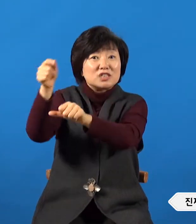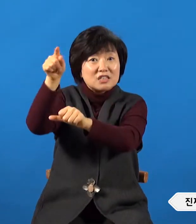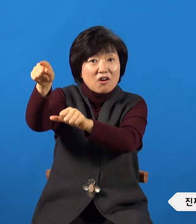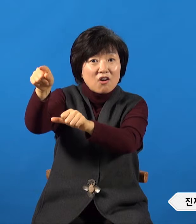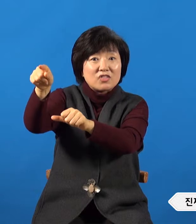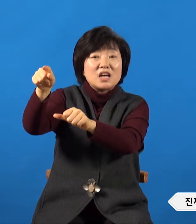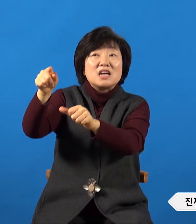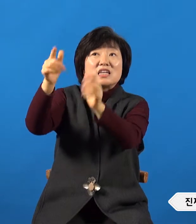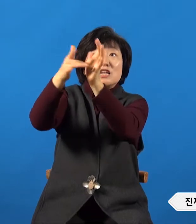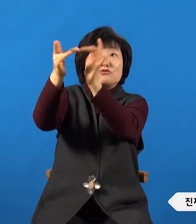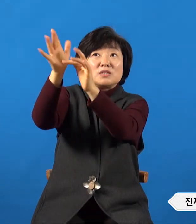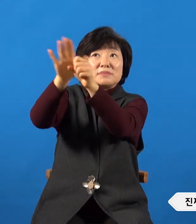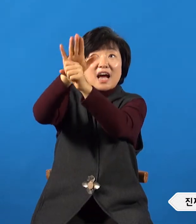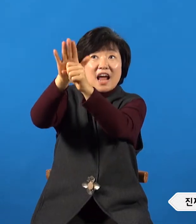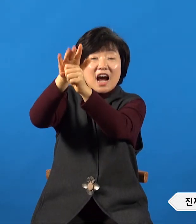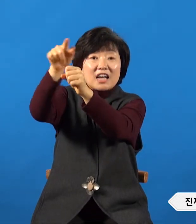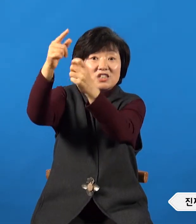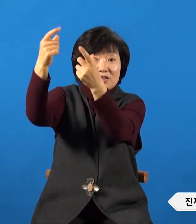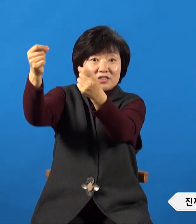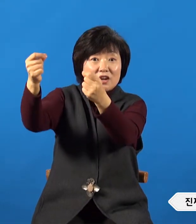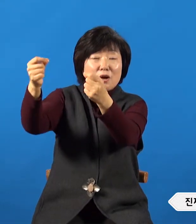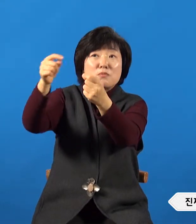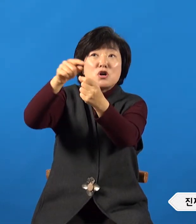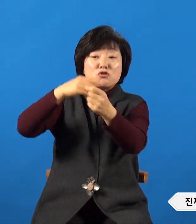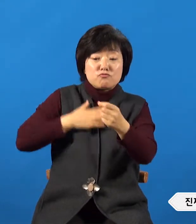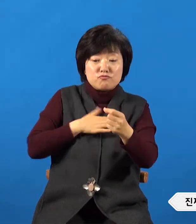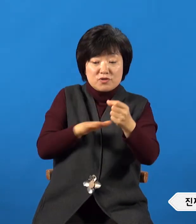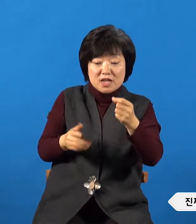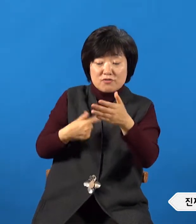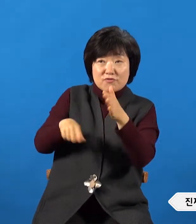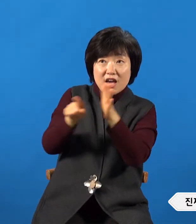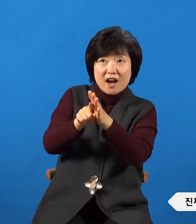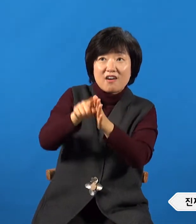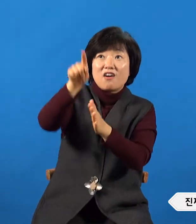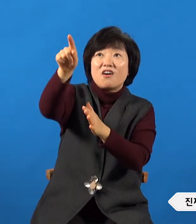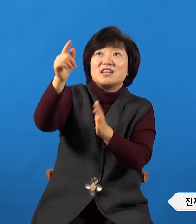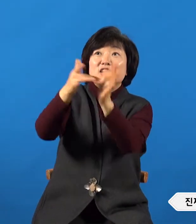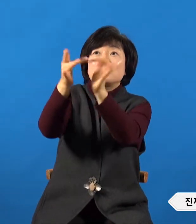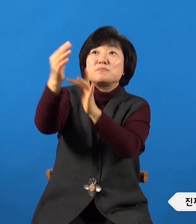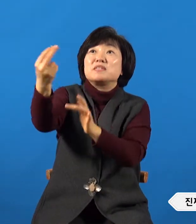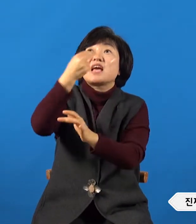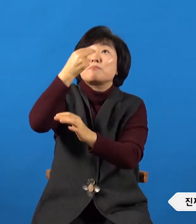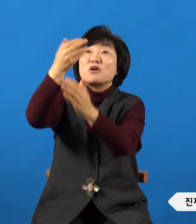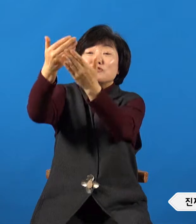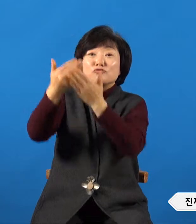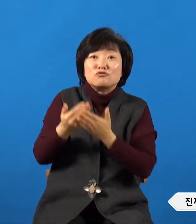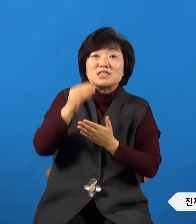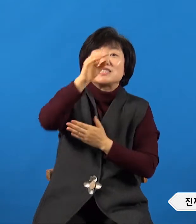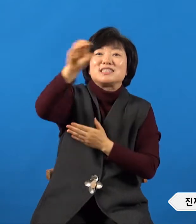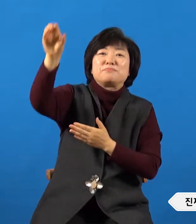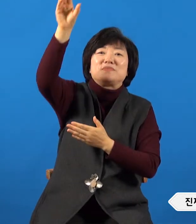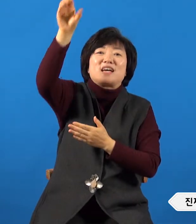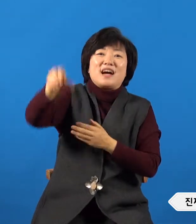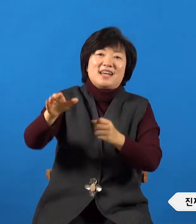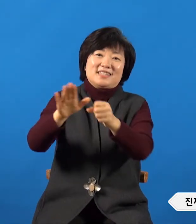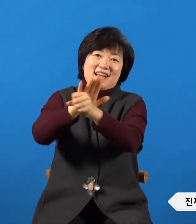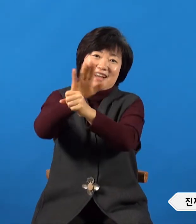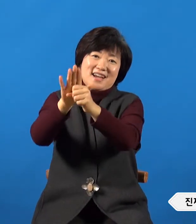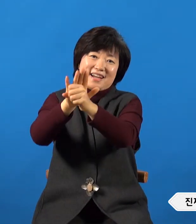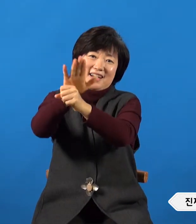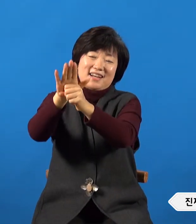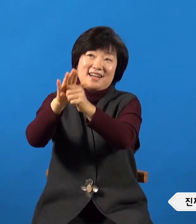마치 당신을 사랑하시는 것처럼 우리를 향해 자기의 생명을 주시는 십자가의 사랑을 우리는